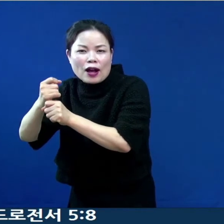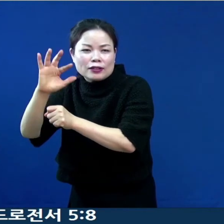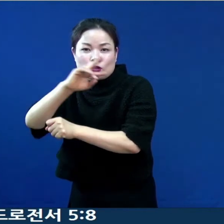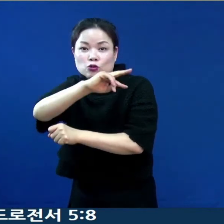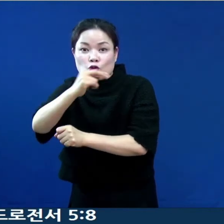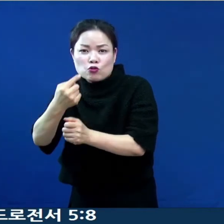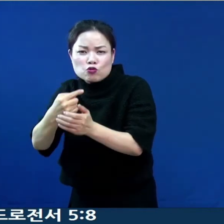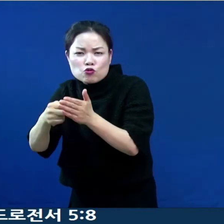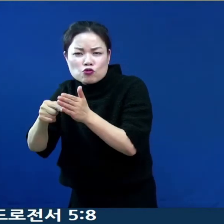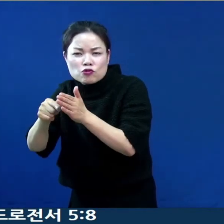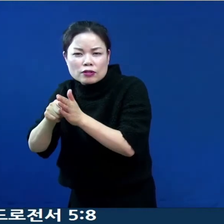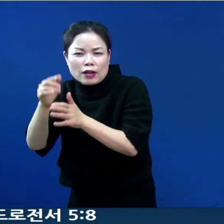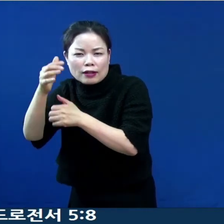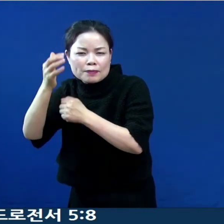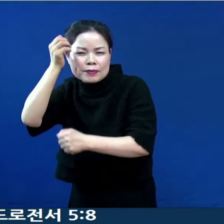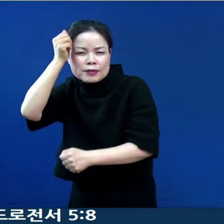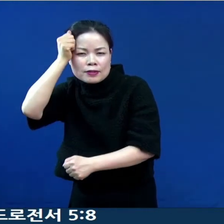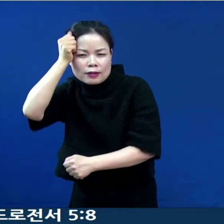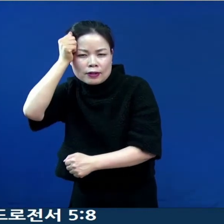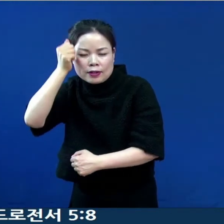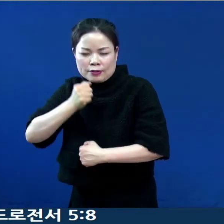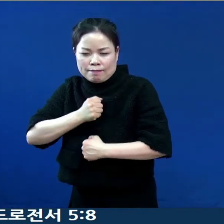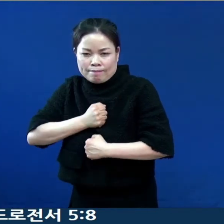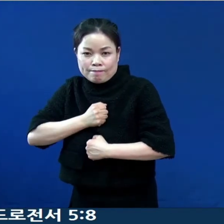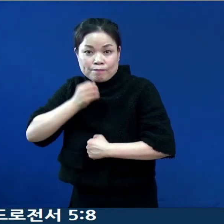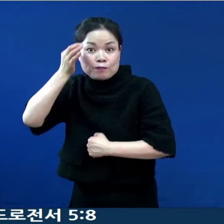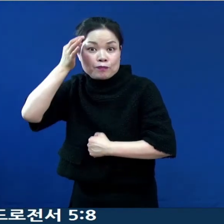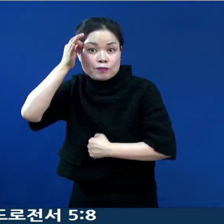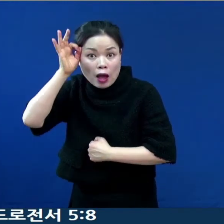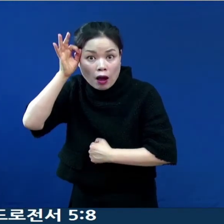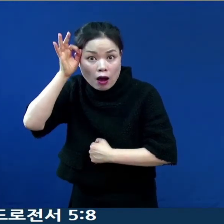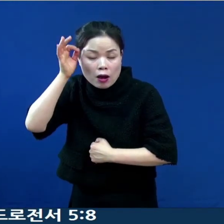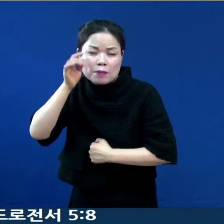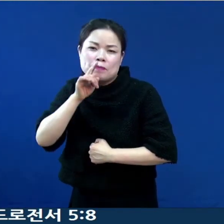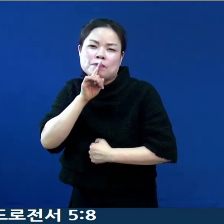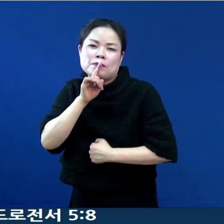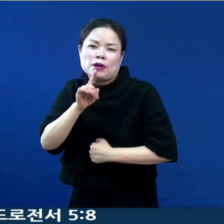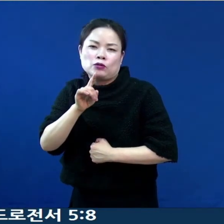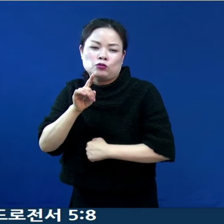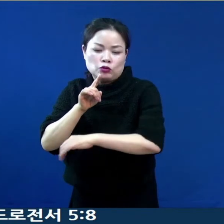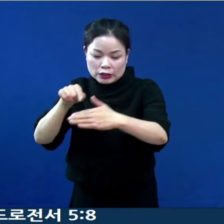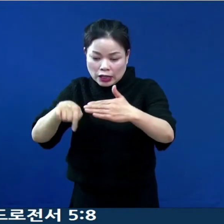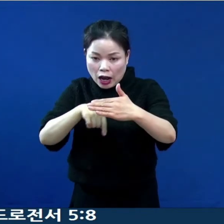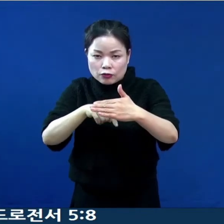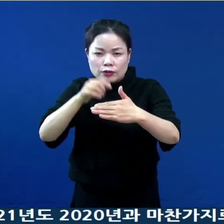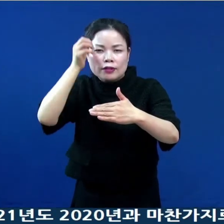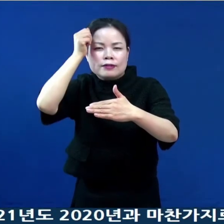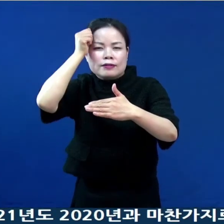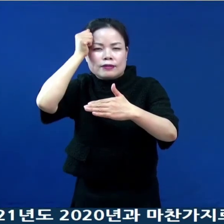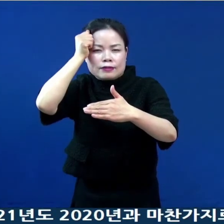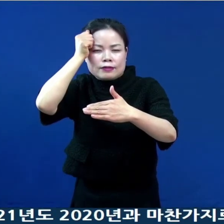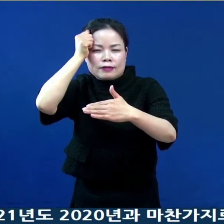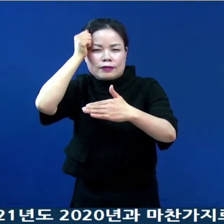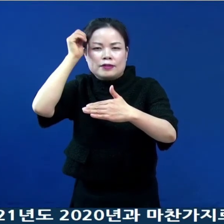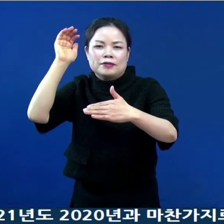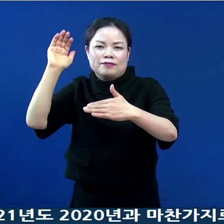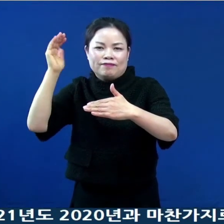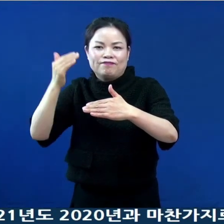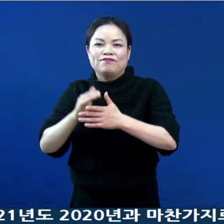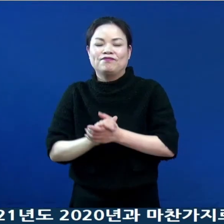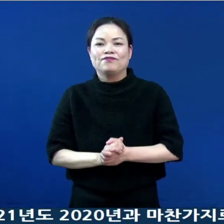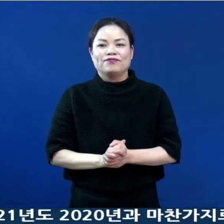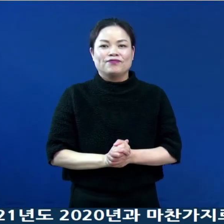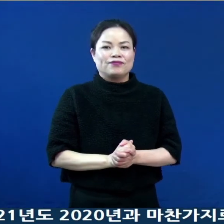돌이키기 위해서, 하나님을 기억하기 위해서 근신하며 깨어 있으라. 이 말씀이 또한 우리 가운데 기억되어 져야만 할 줄로